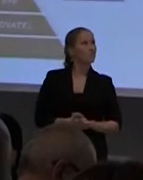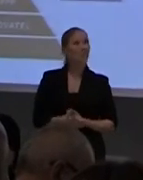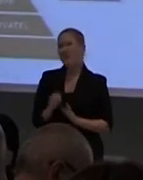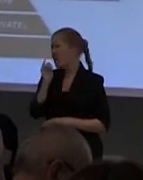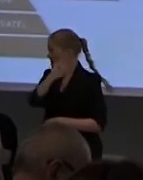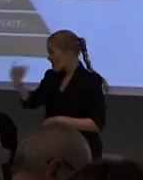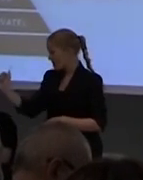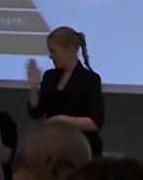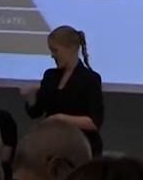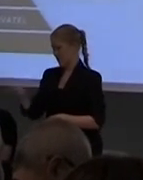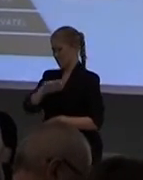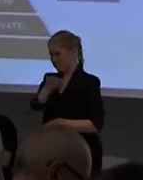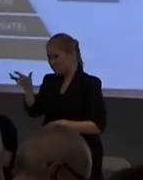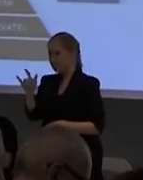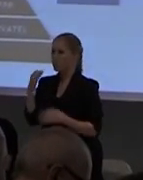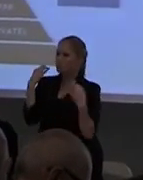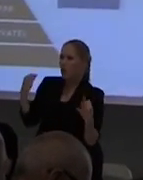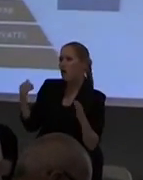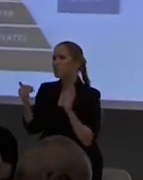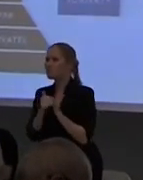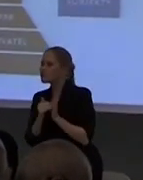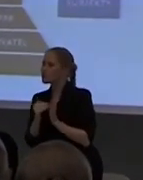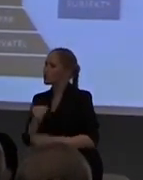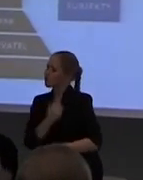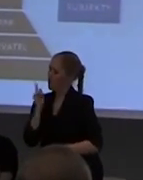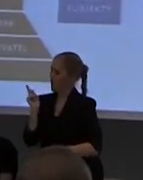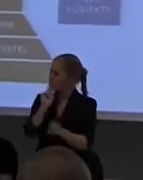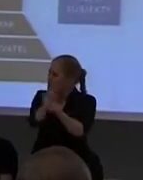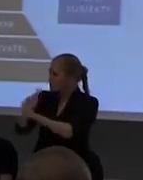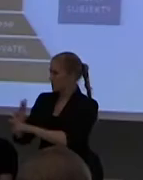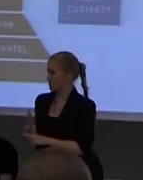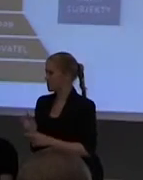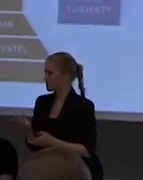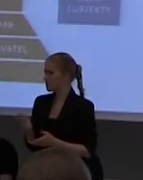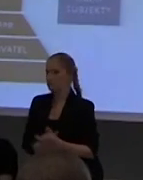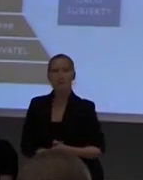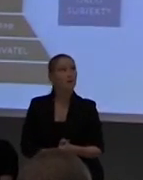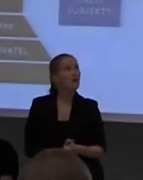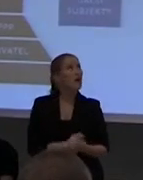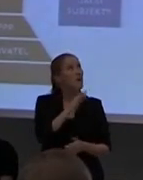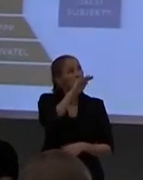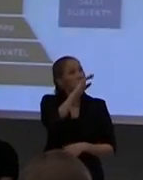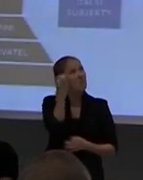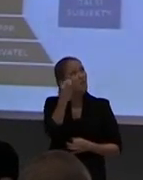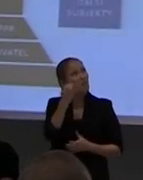co škola je schopná naplnit, něco, co není. Jsou tam jisté